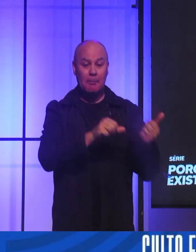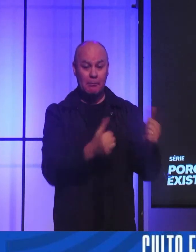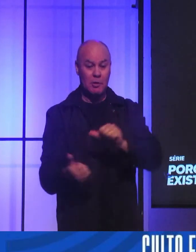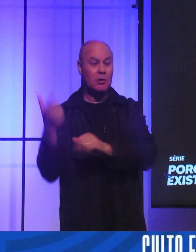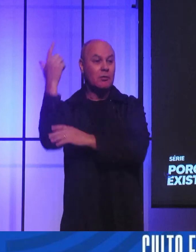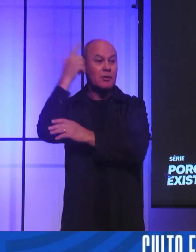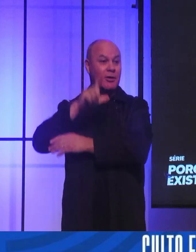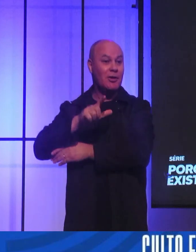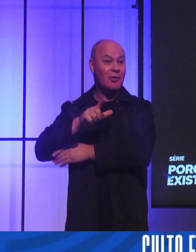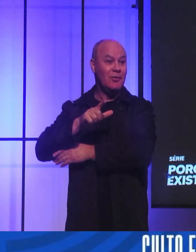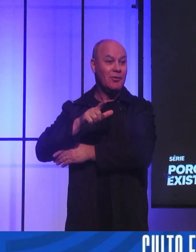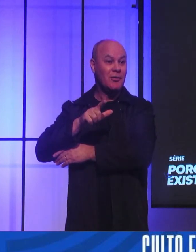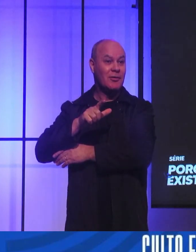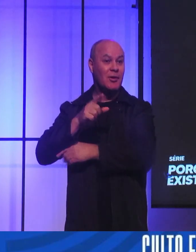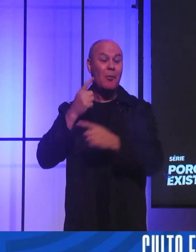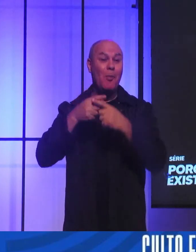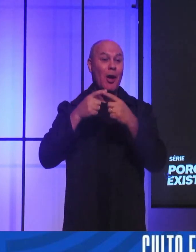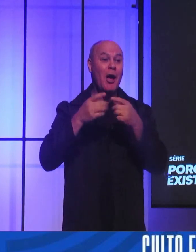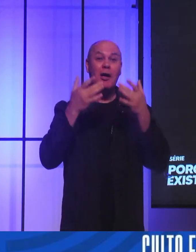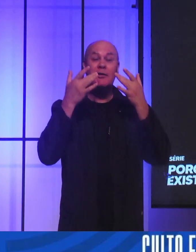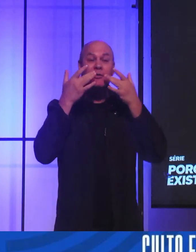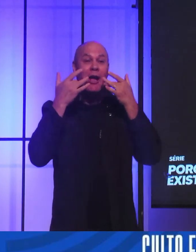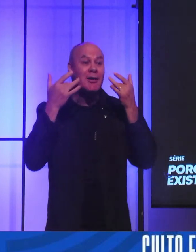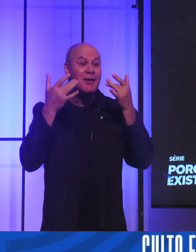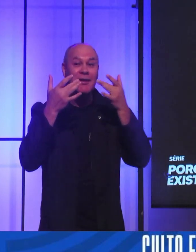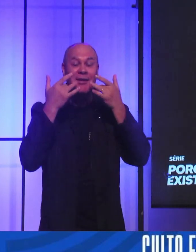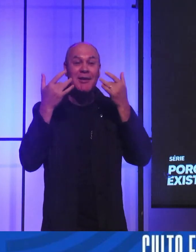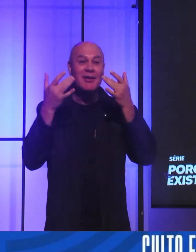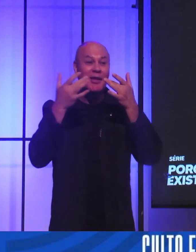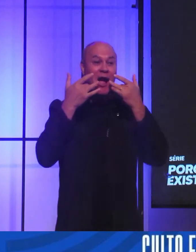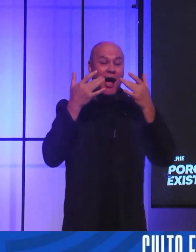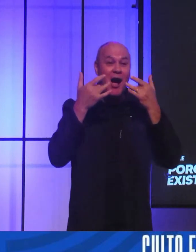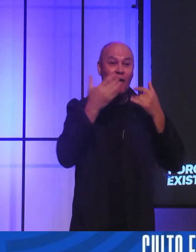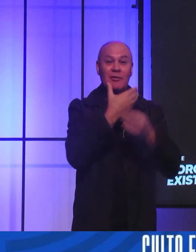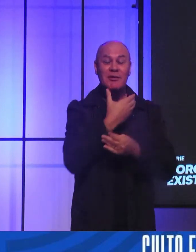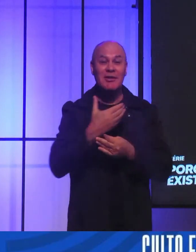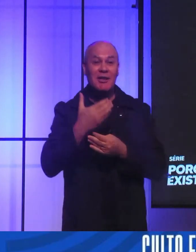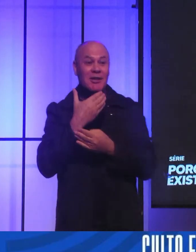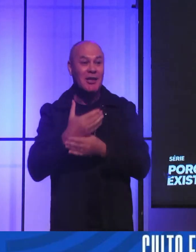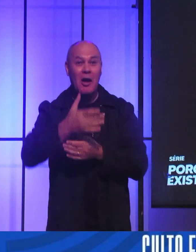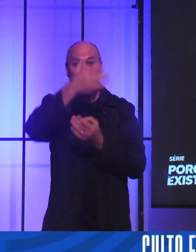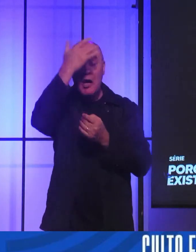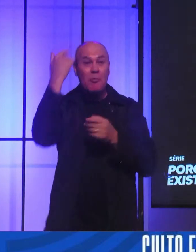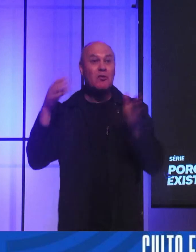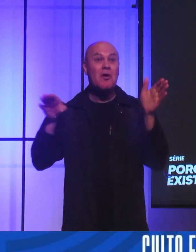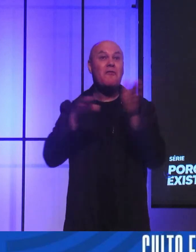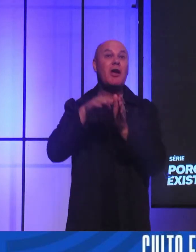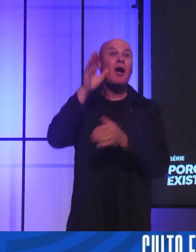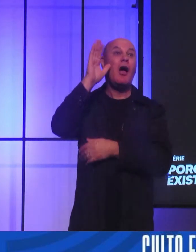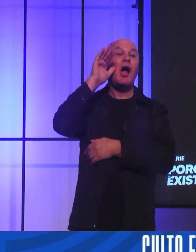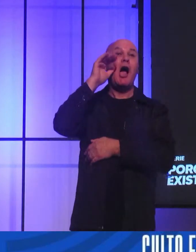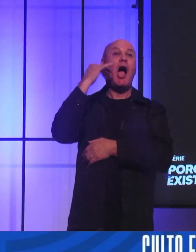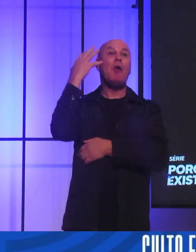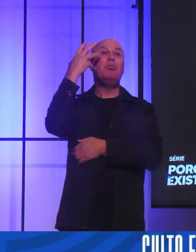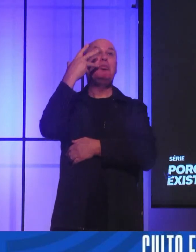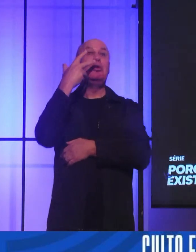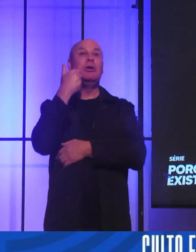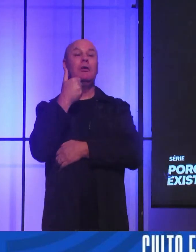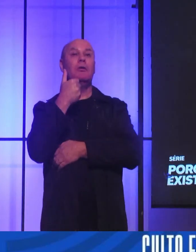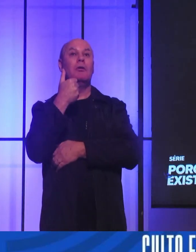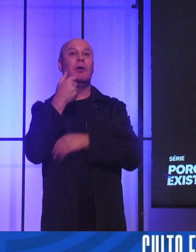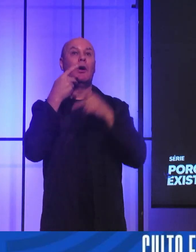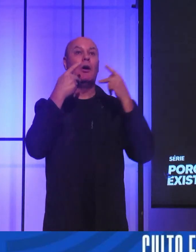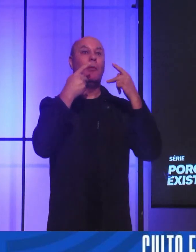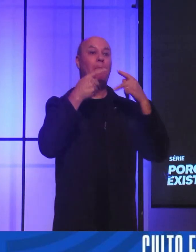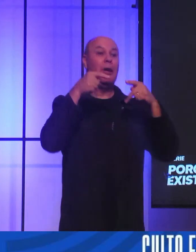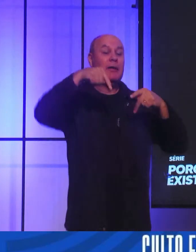que sobem ao palco e fazem uma apresentação, mas não. Quando nós coletivamente compartilhamos, fizemos algo,